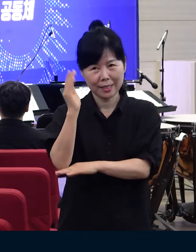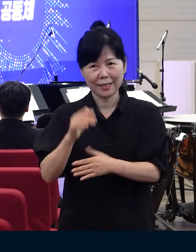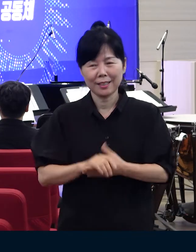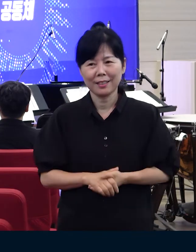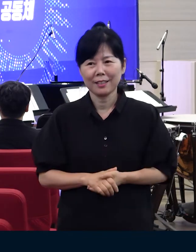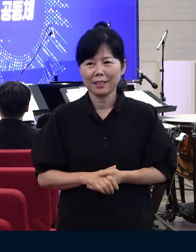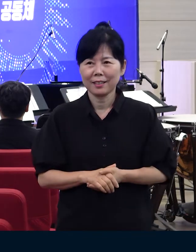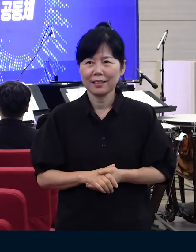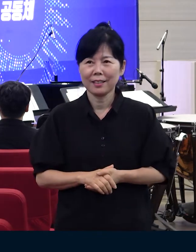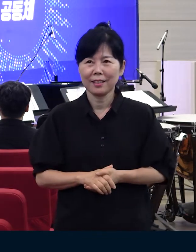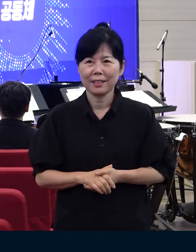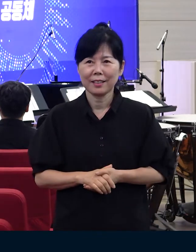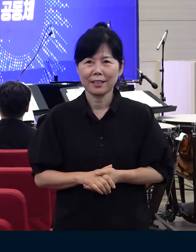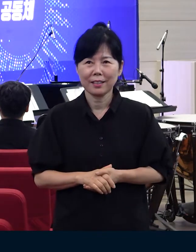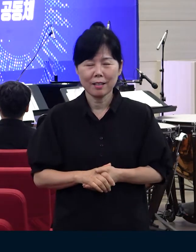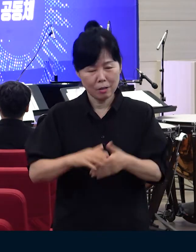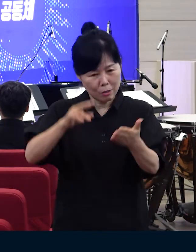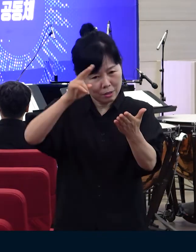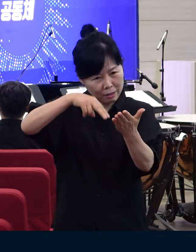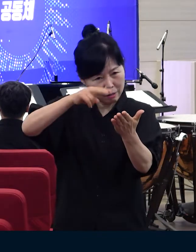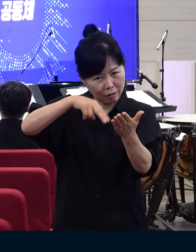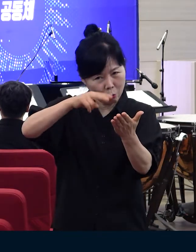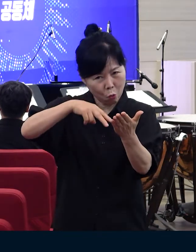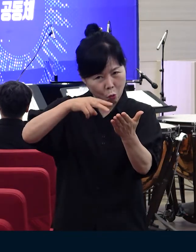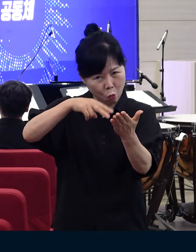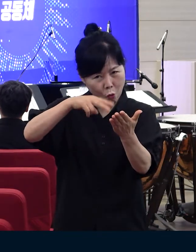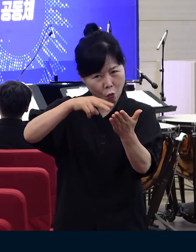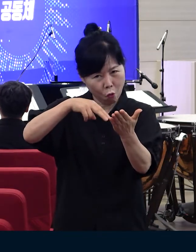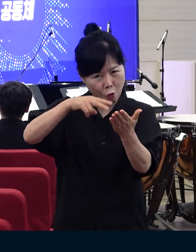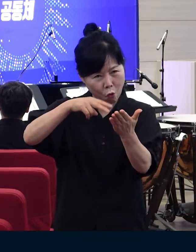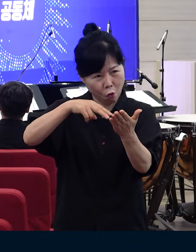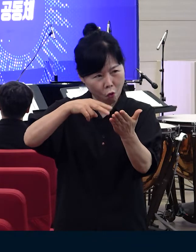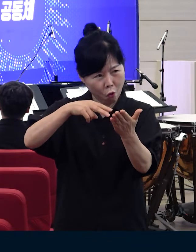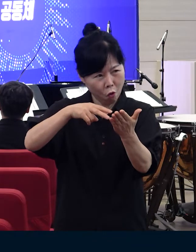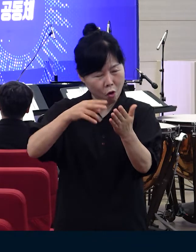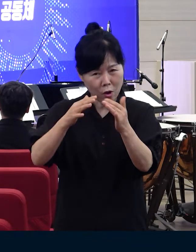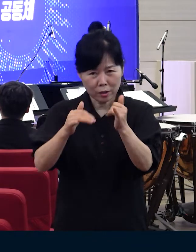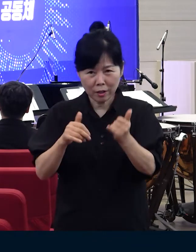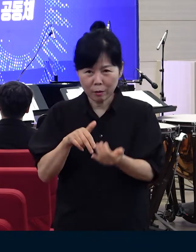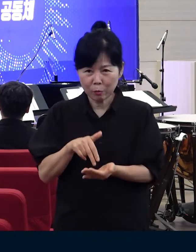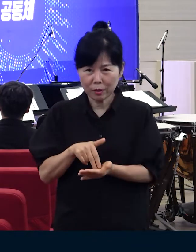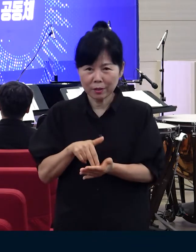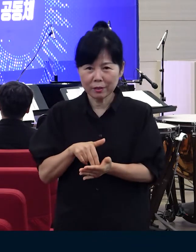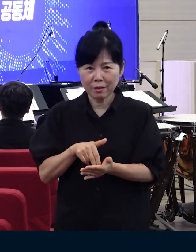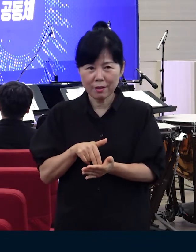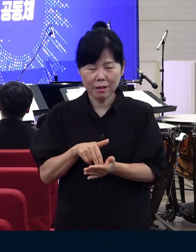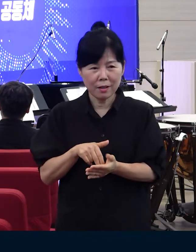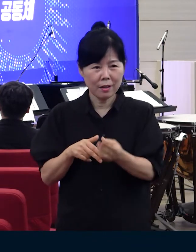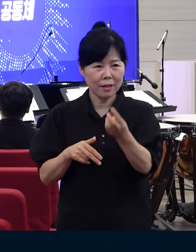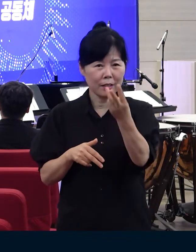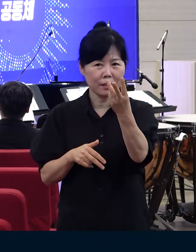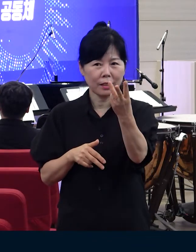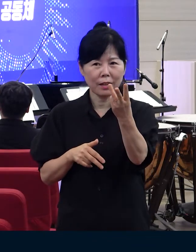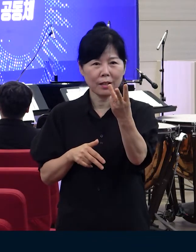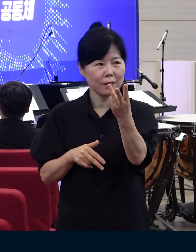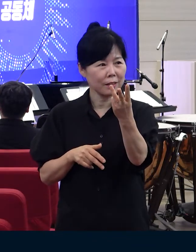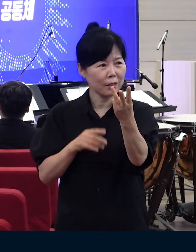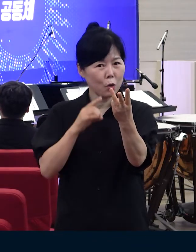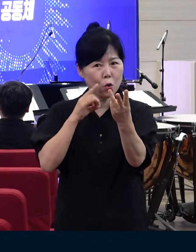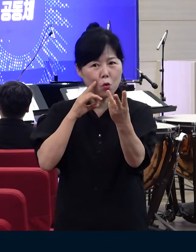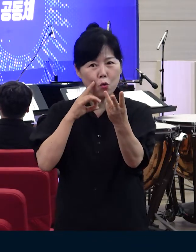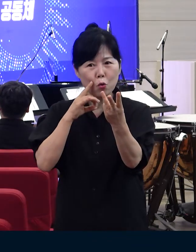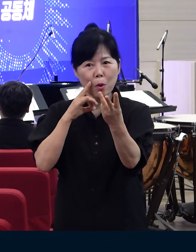그런데 이 이야기를 보면서 여러분도 그랬겠지만 사람들은 세 가지의 어떻게